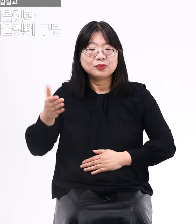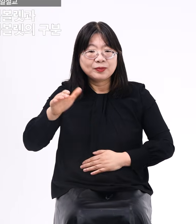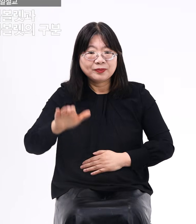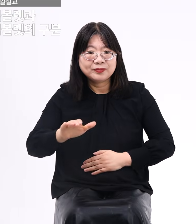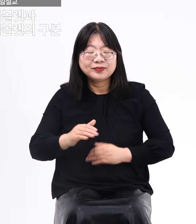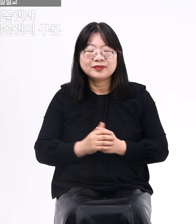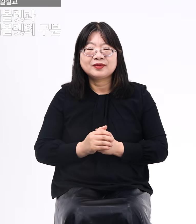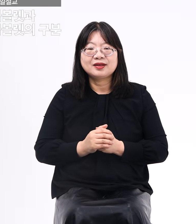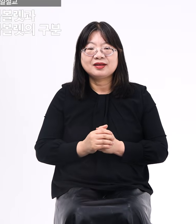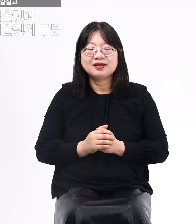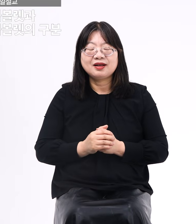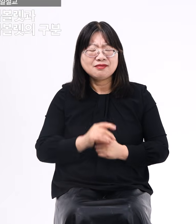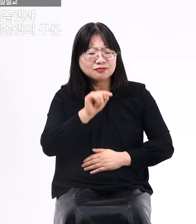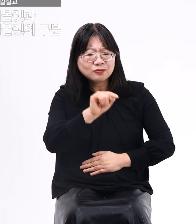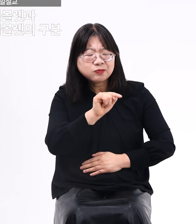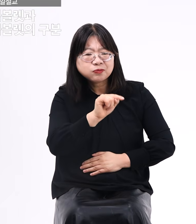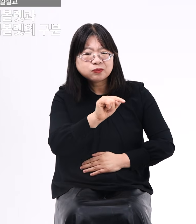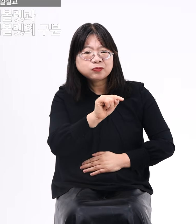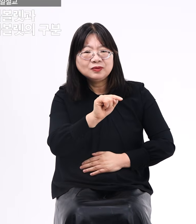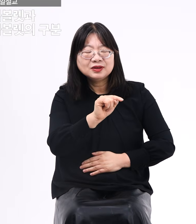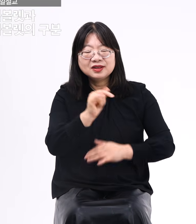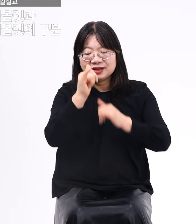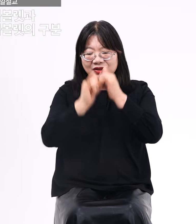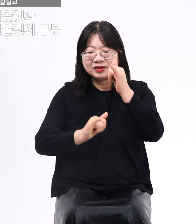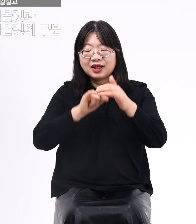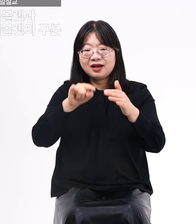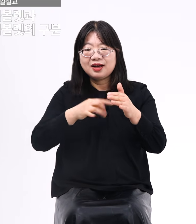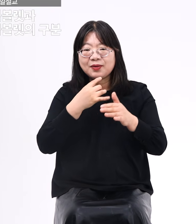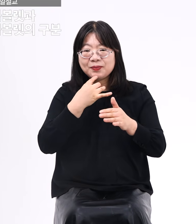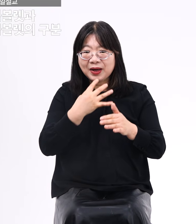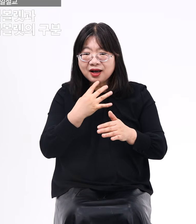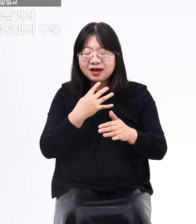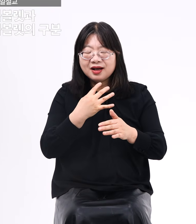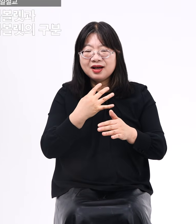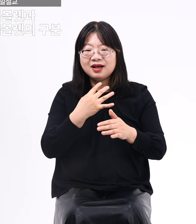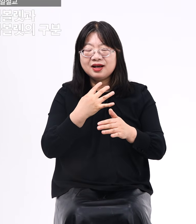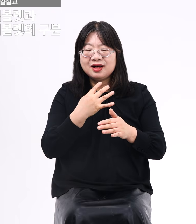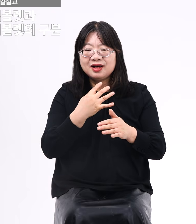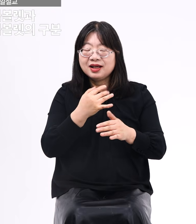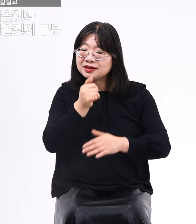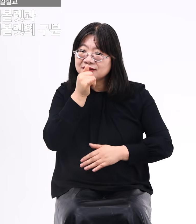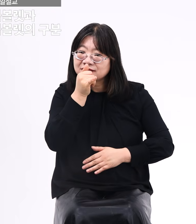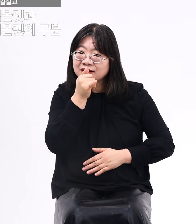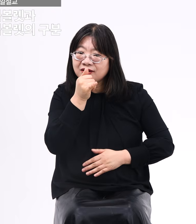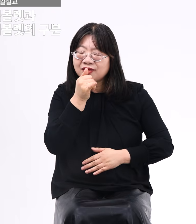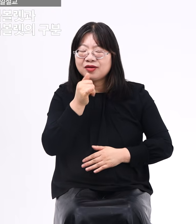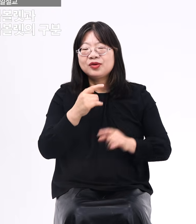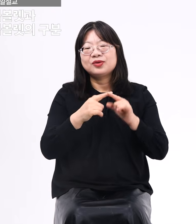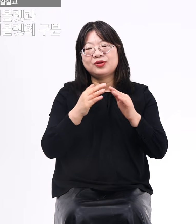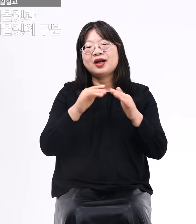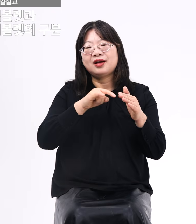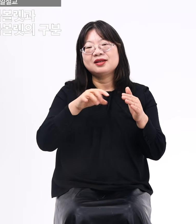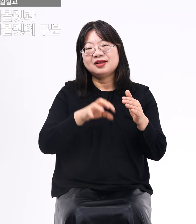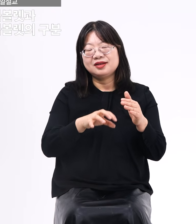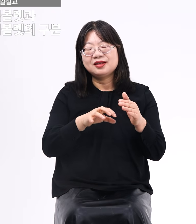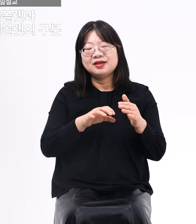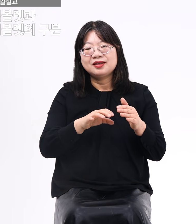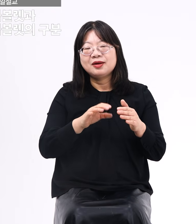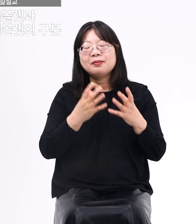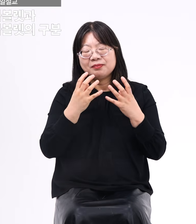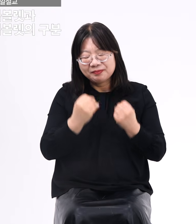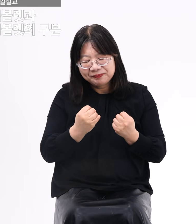그런데 이것이 비단 역사 속에서만 실제했던 일일까요? 교회 안에서도